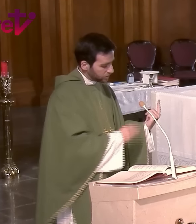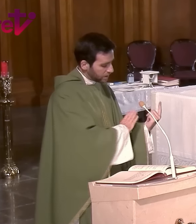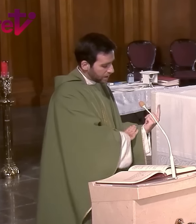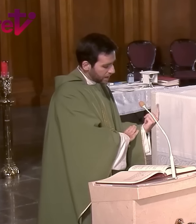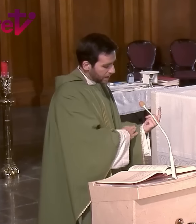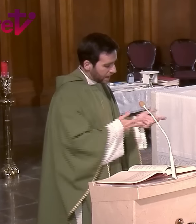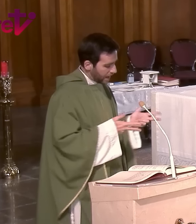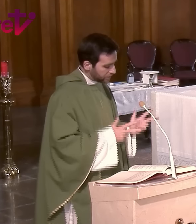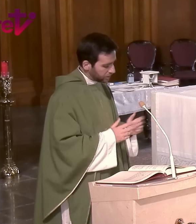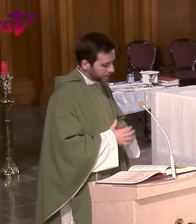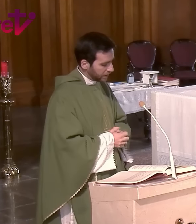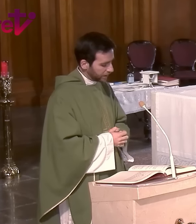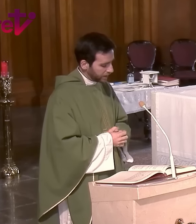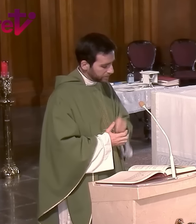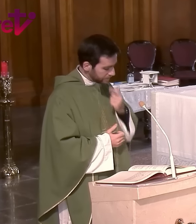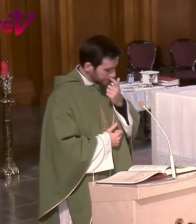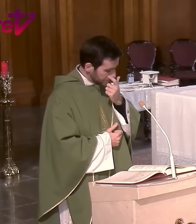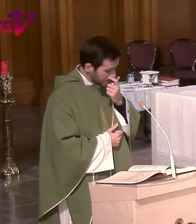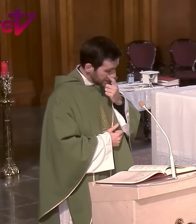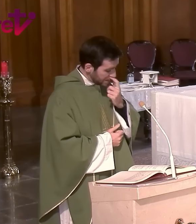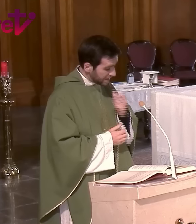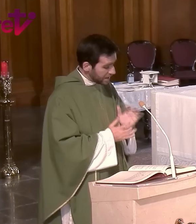otro a tu izquierda.